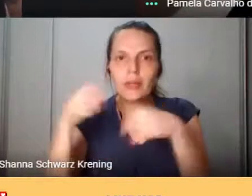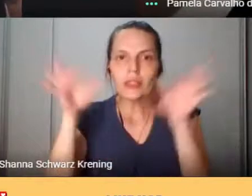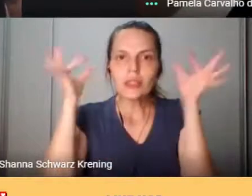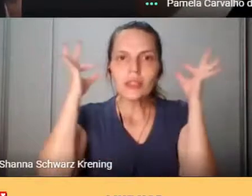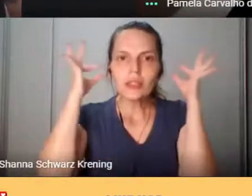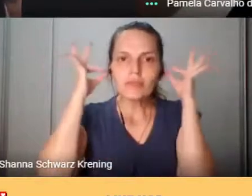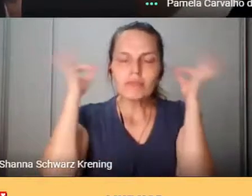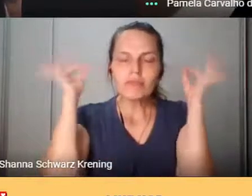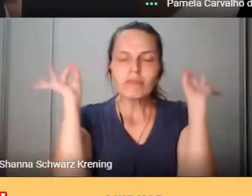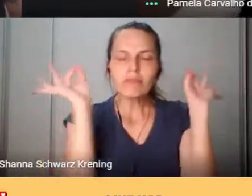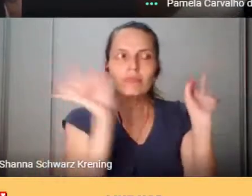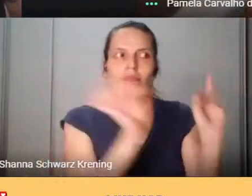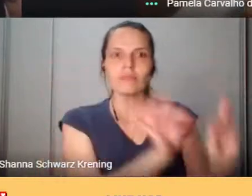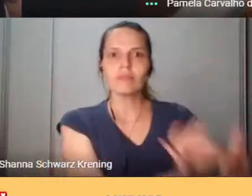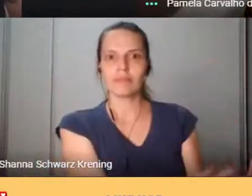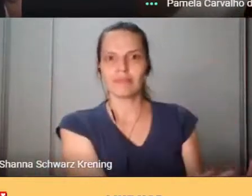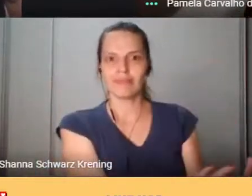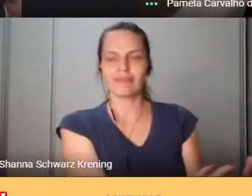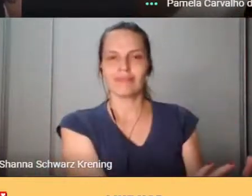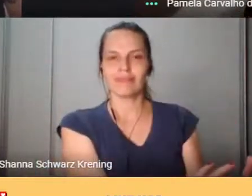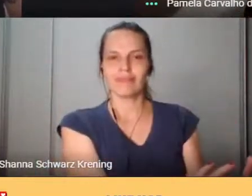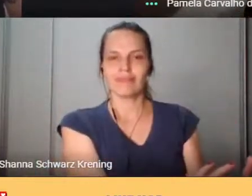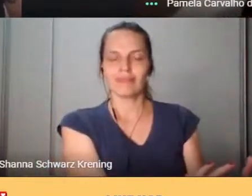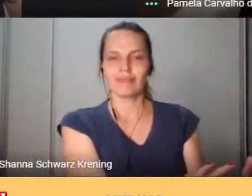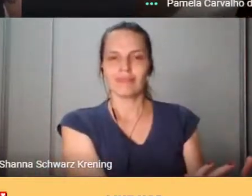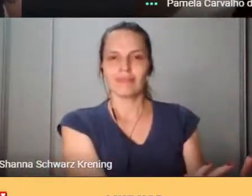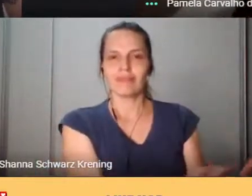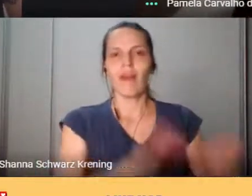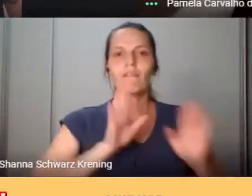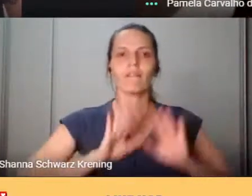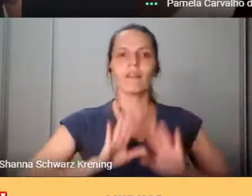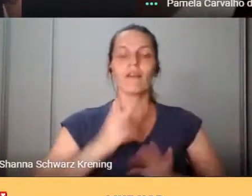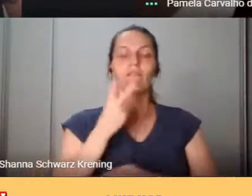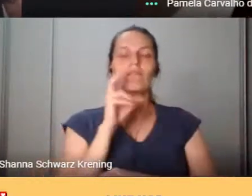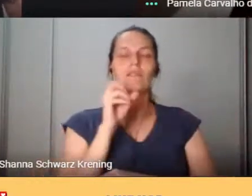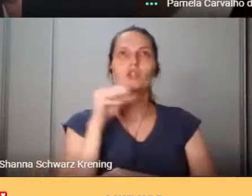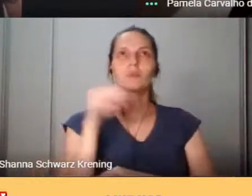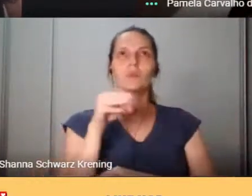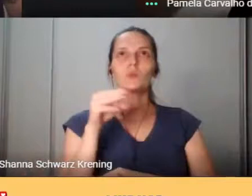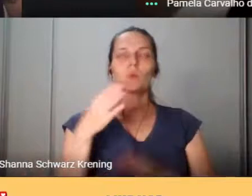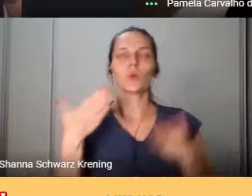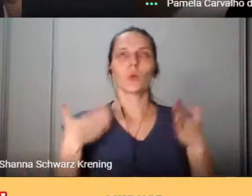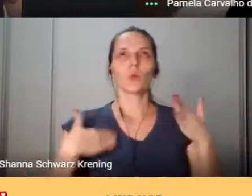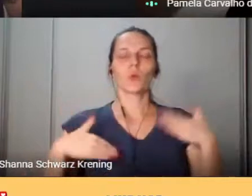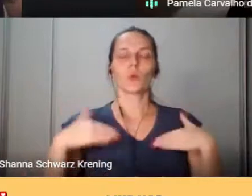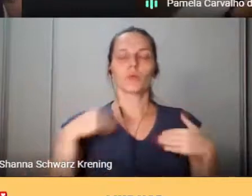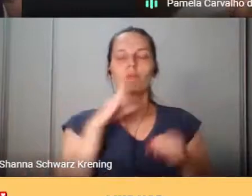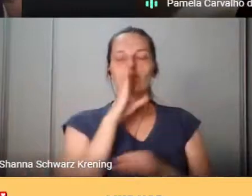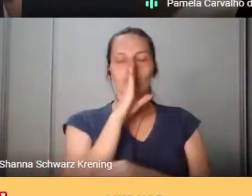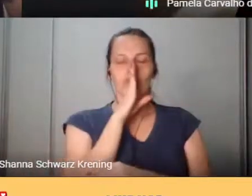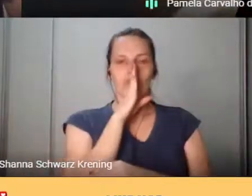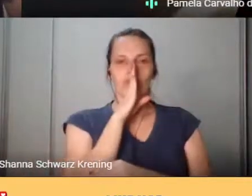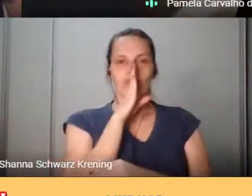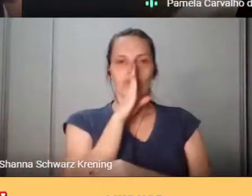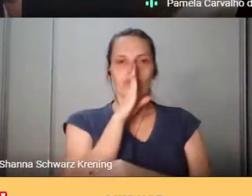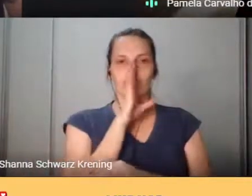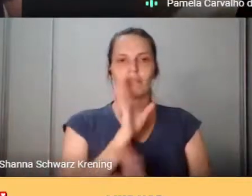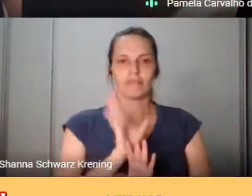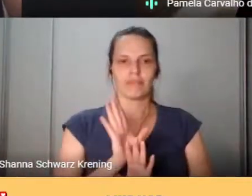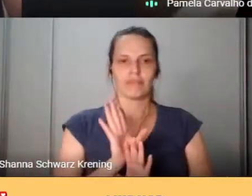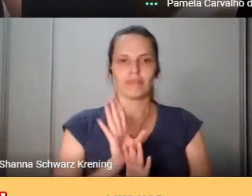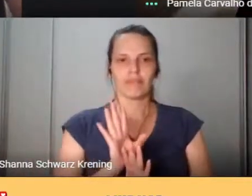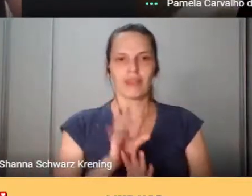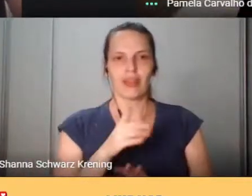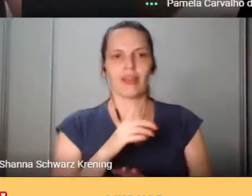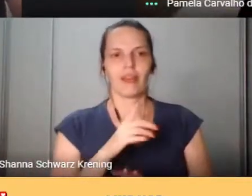né? E poder ficar 20 minutos tranquila, quieta, né? Não é sempre 20 e quanto